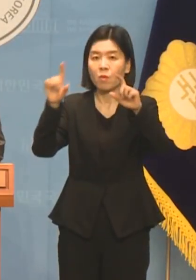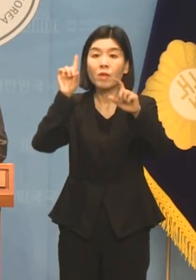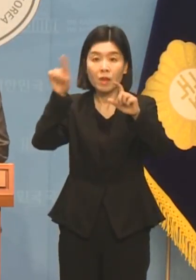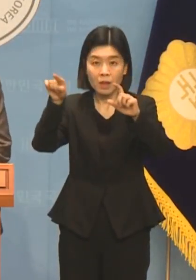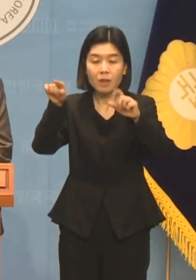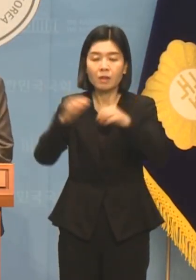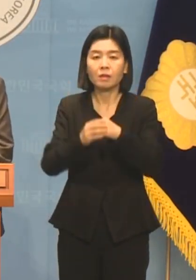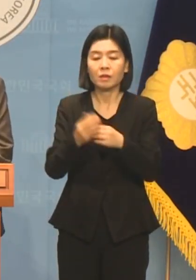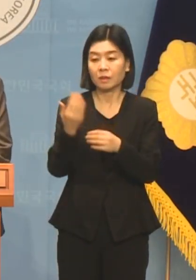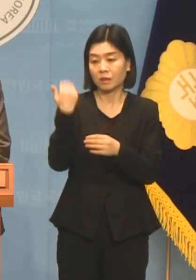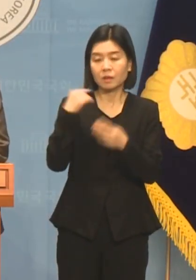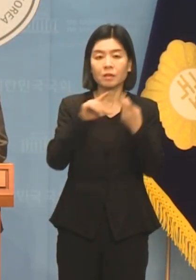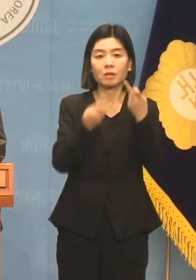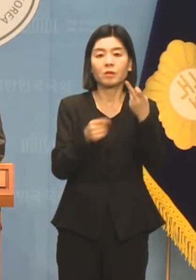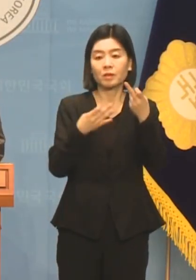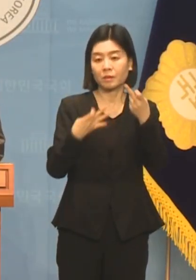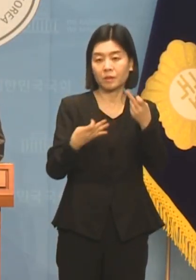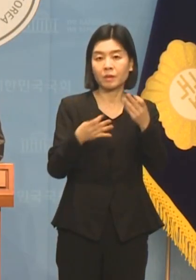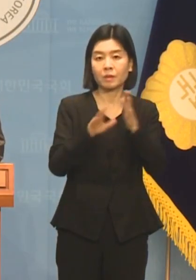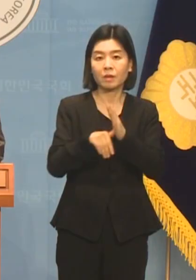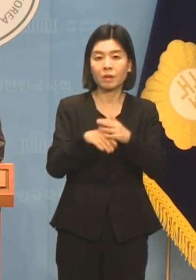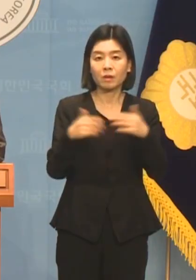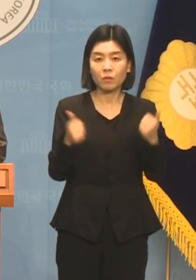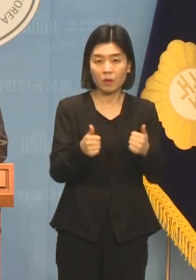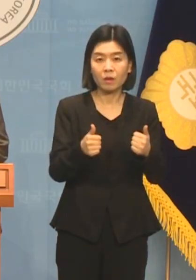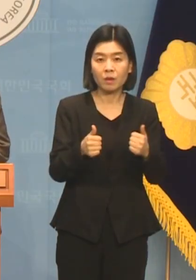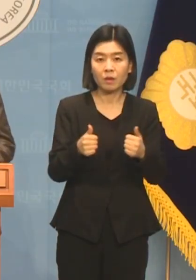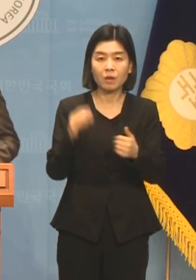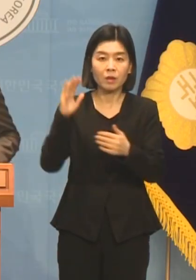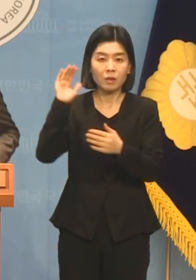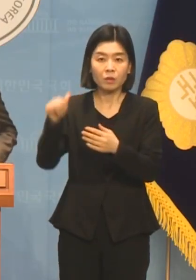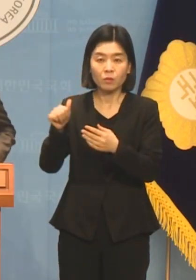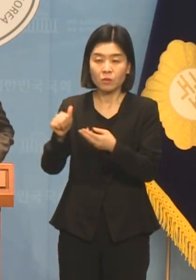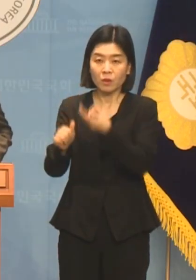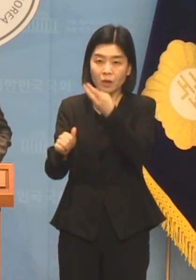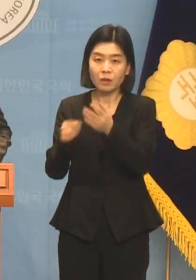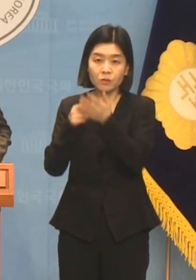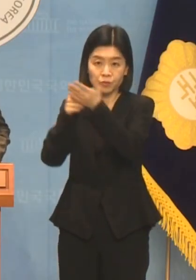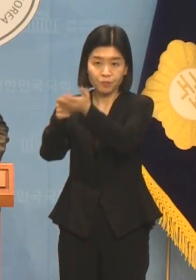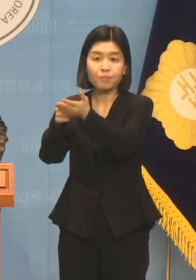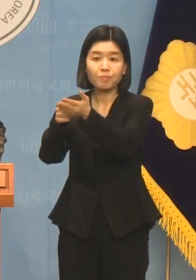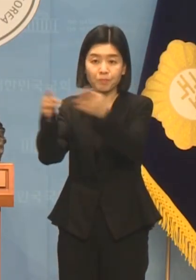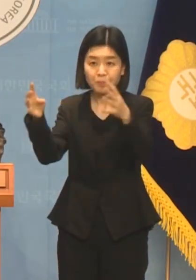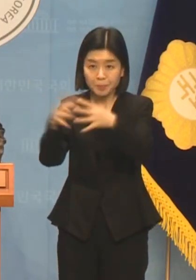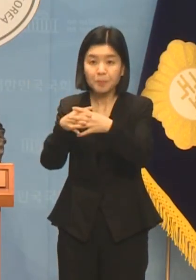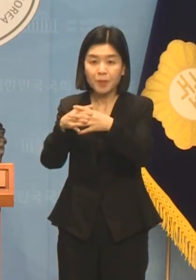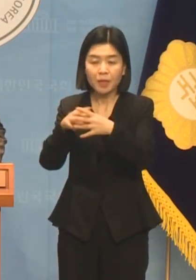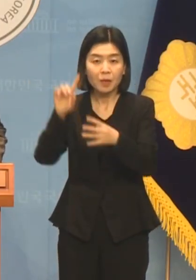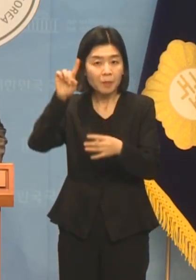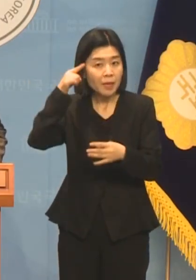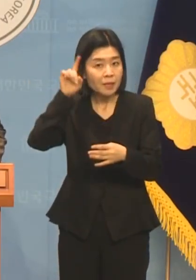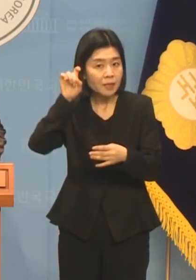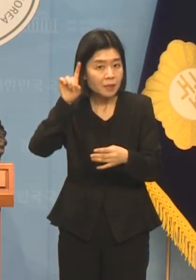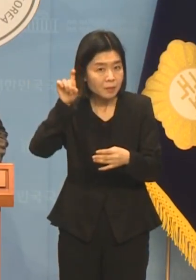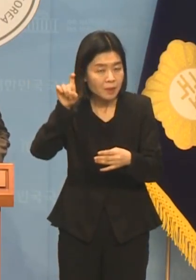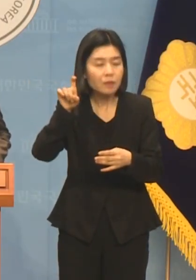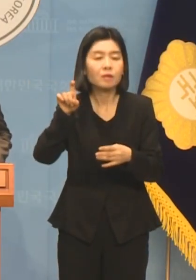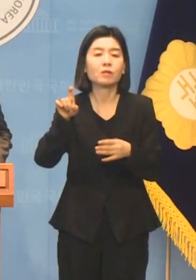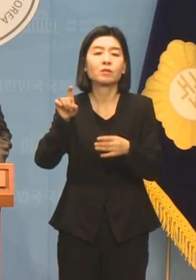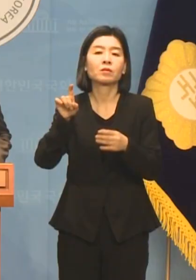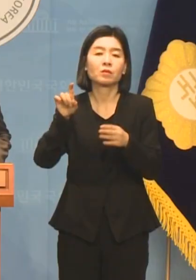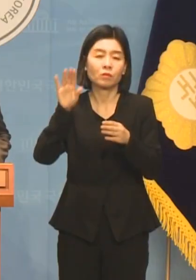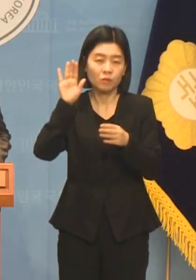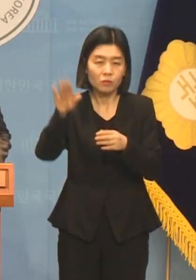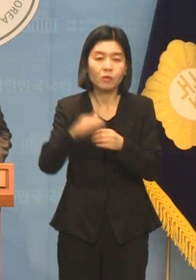12월 14일 국회에서 탄핵 소추안이 의결된 지 111일 만이고 또 대통령의